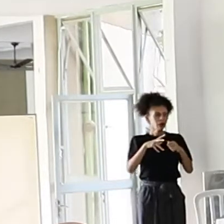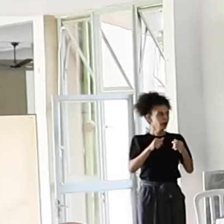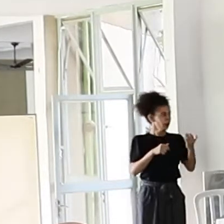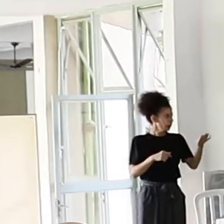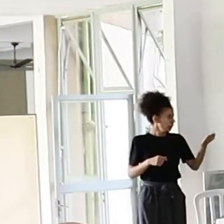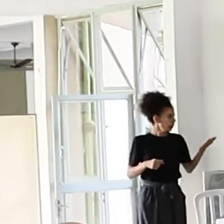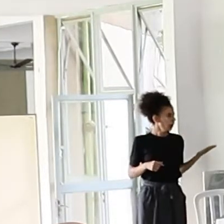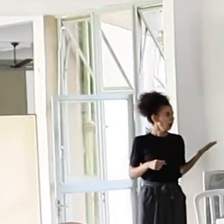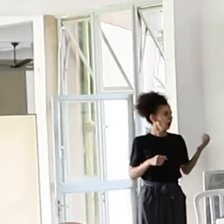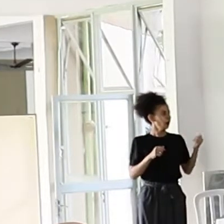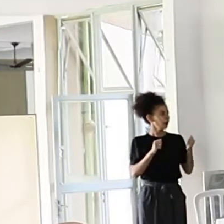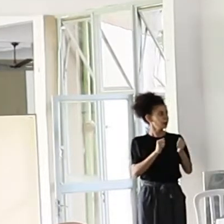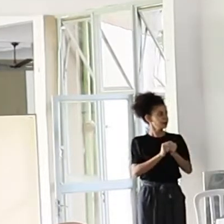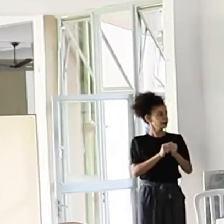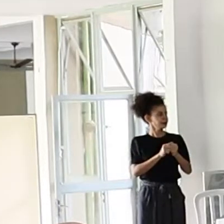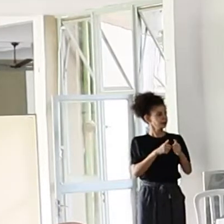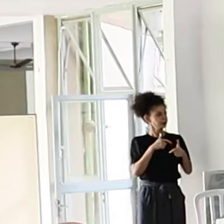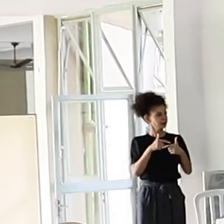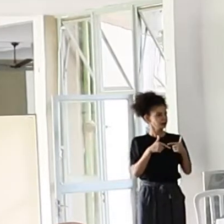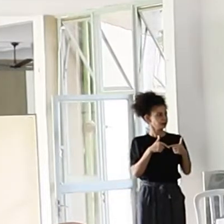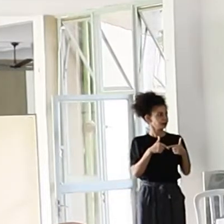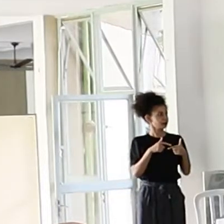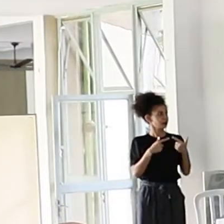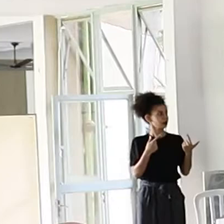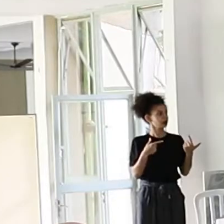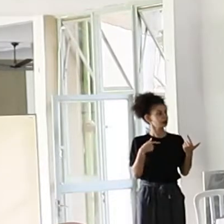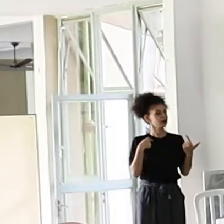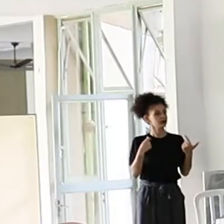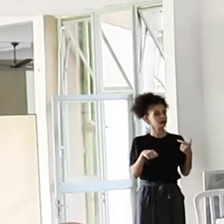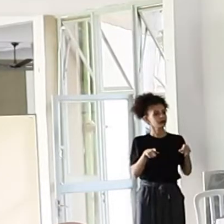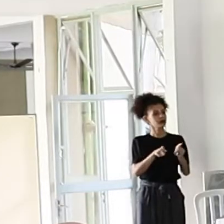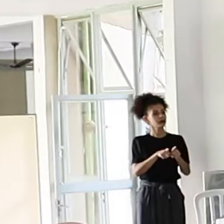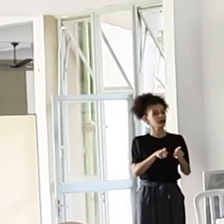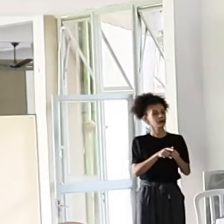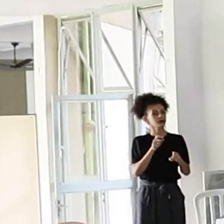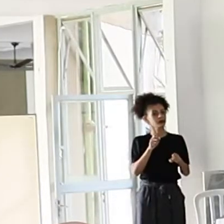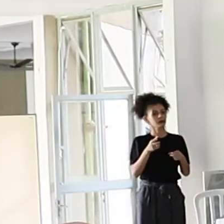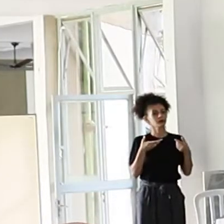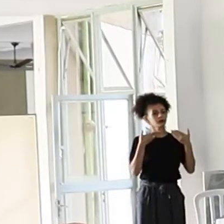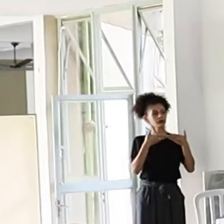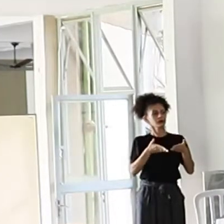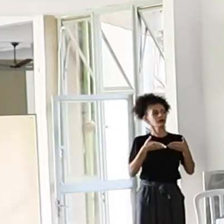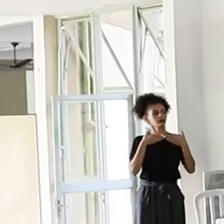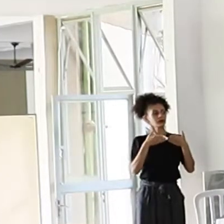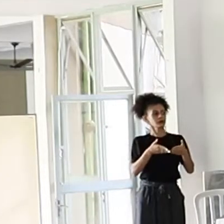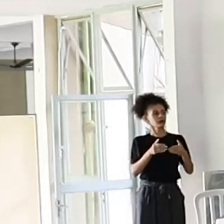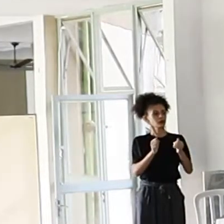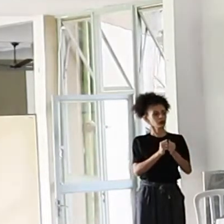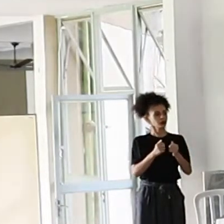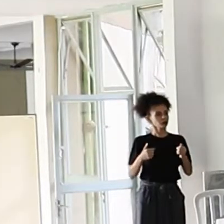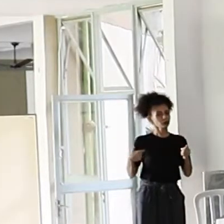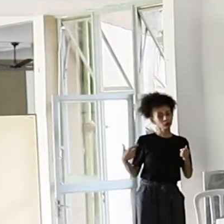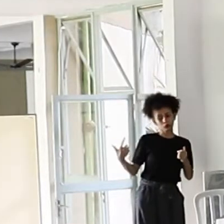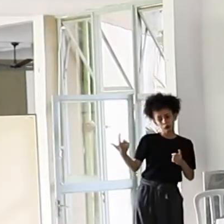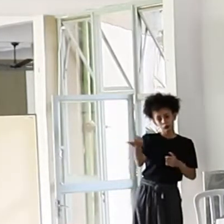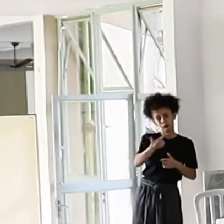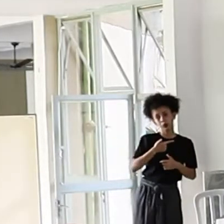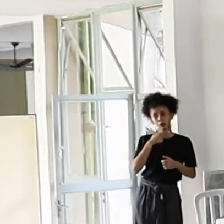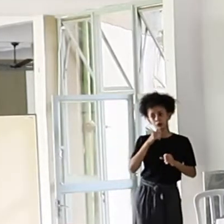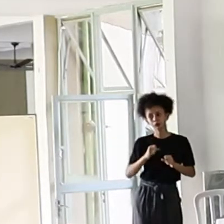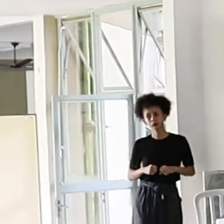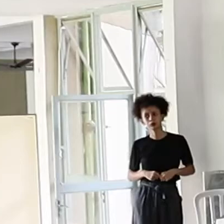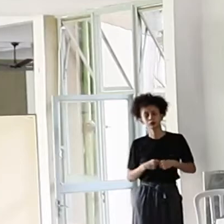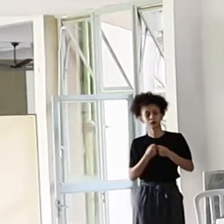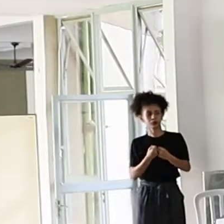de todos vocês para tá comprando essa ideia mas a gente precisa também da participação Nossa O que